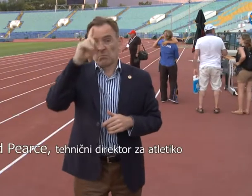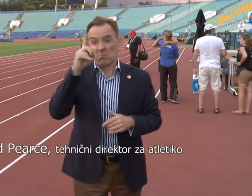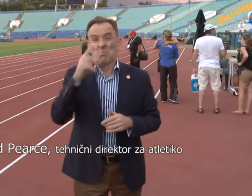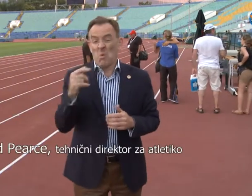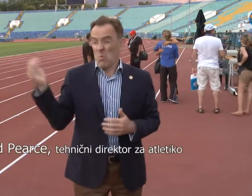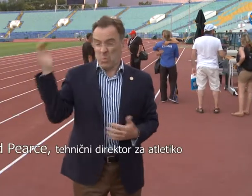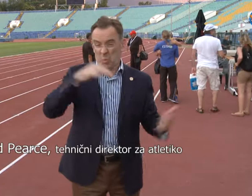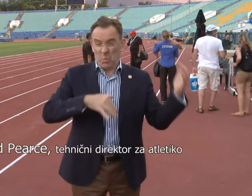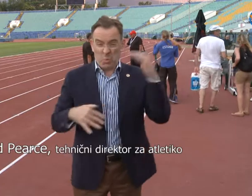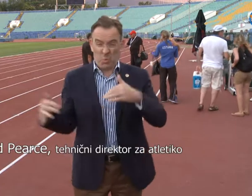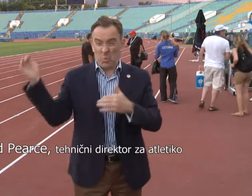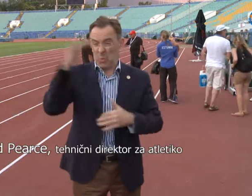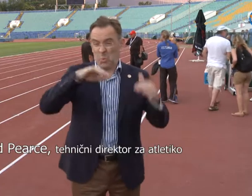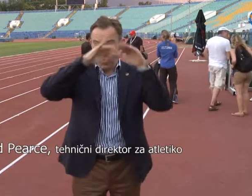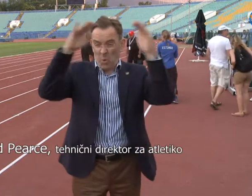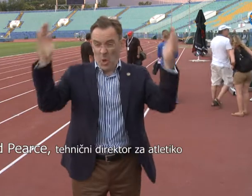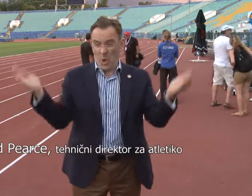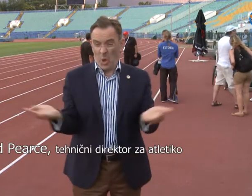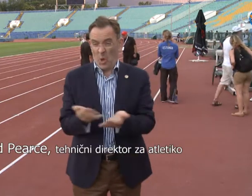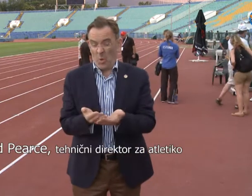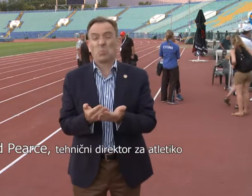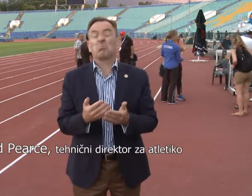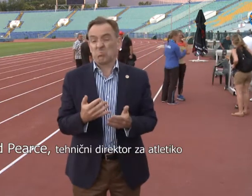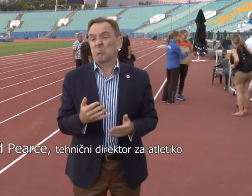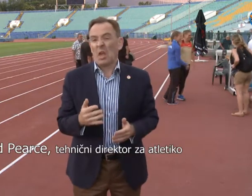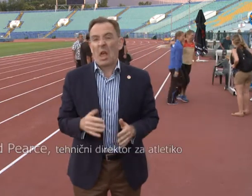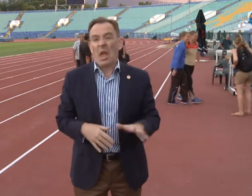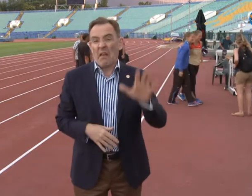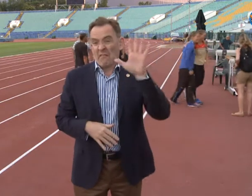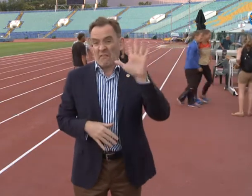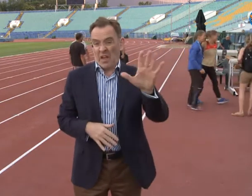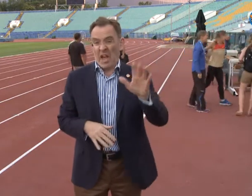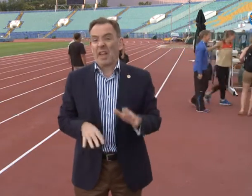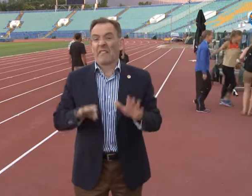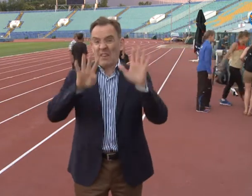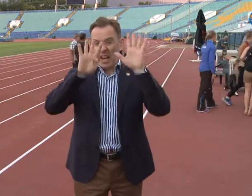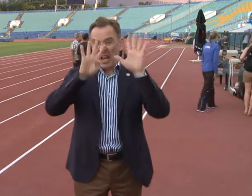Na Deaflimpicsu v Sofiji 2013 je prišlo